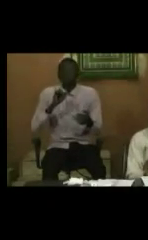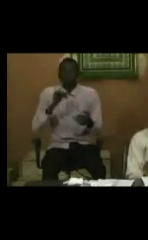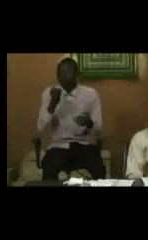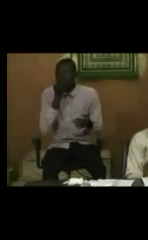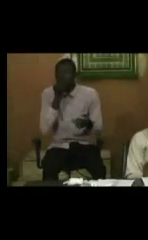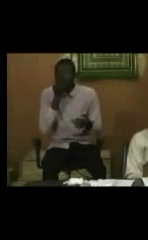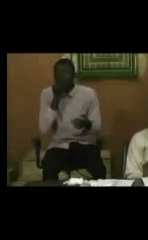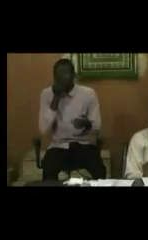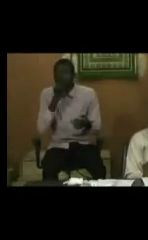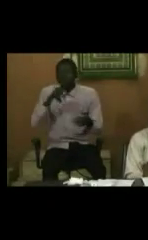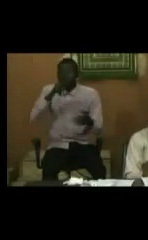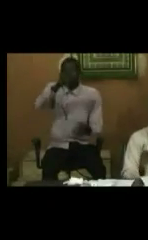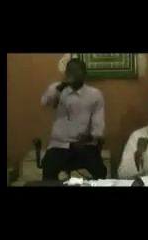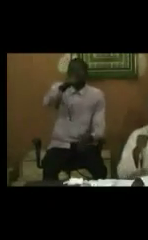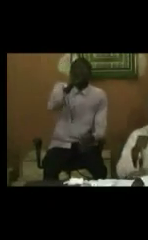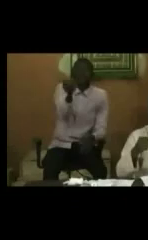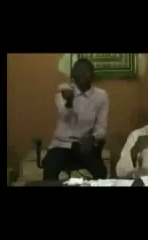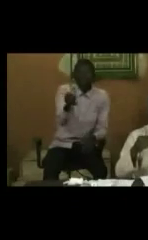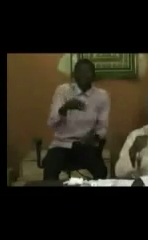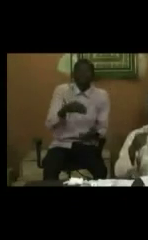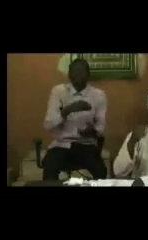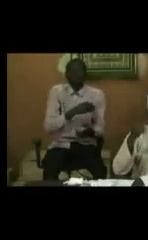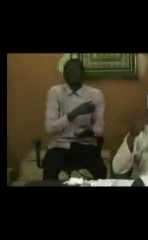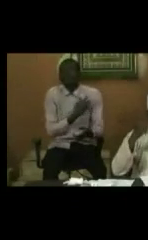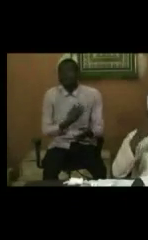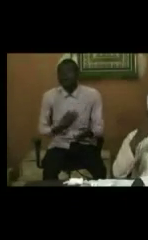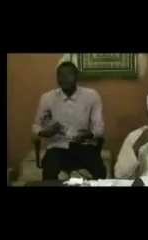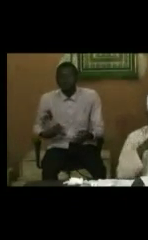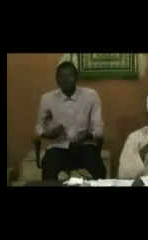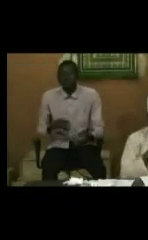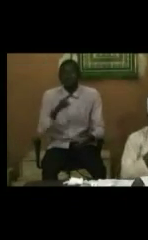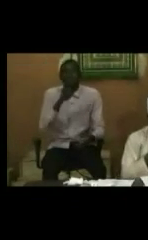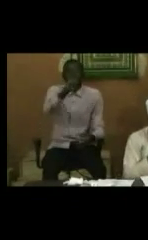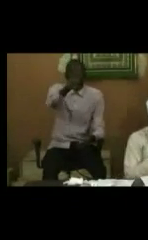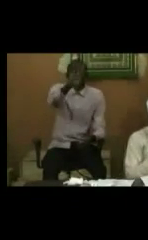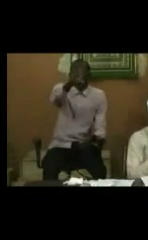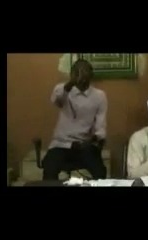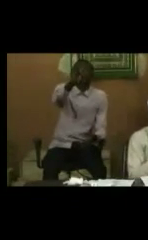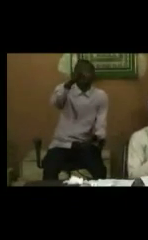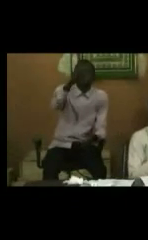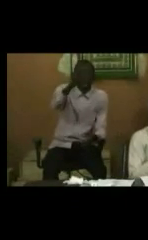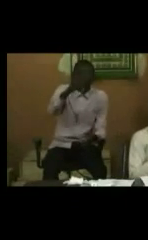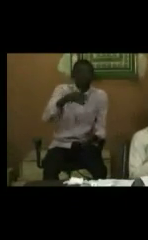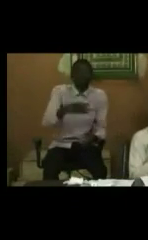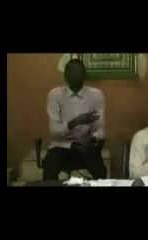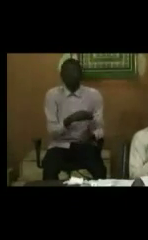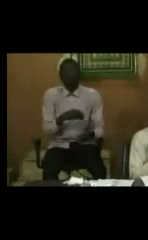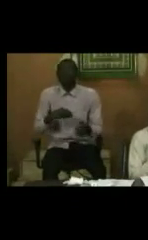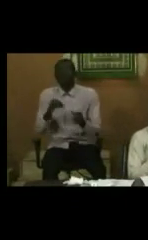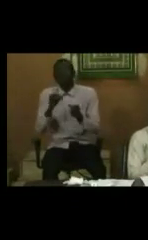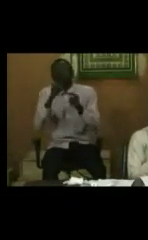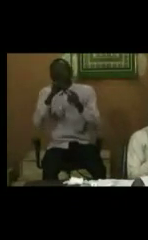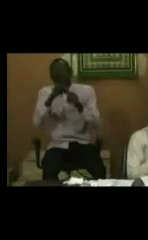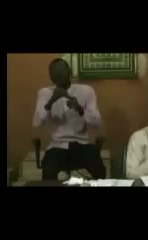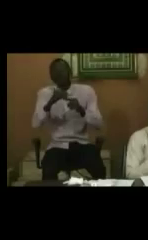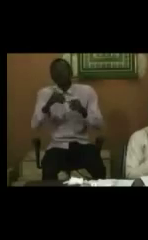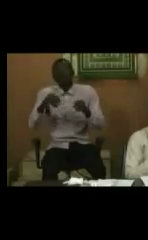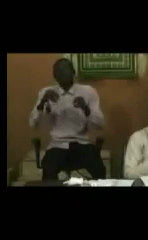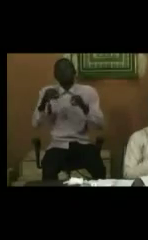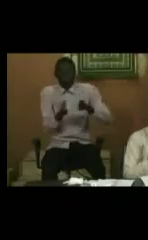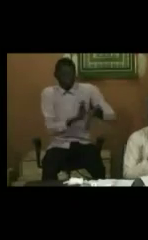ibaje ni won o ohin la li goiru illahi bi ti won pa fun kan mi leyin olohun eyan ma je o